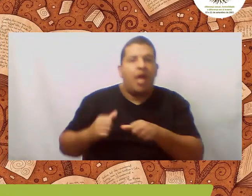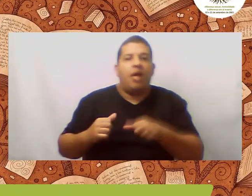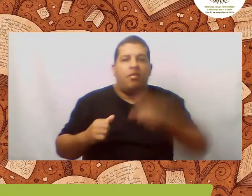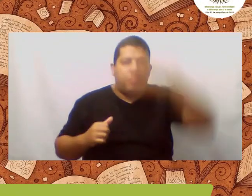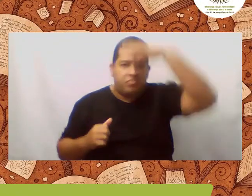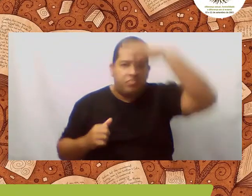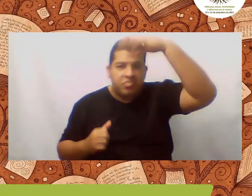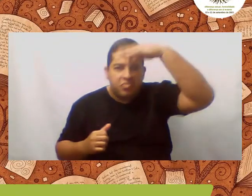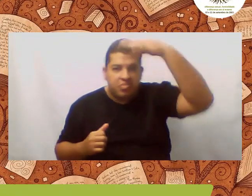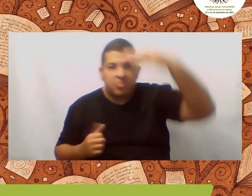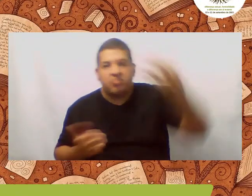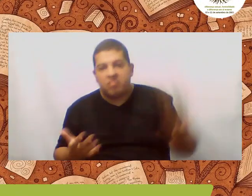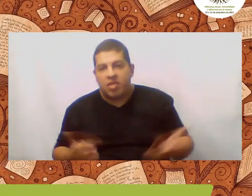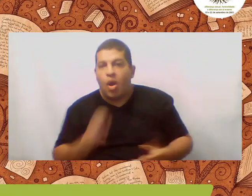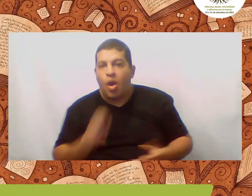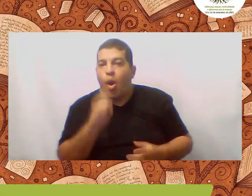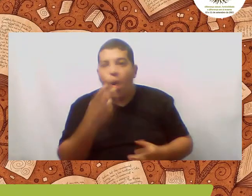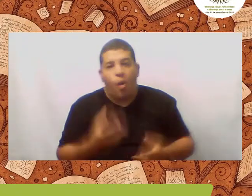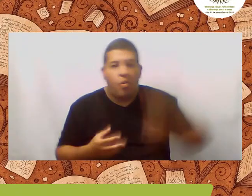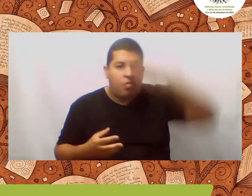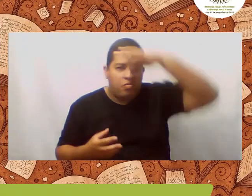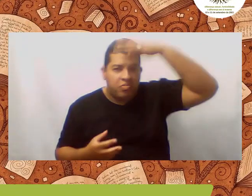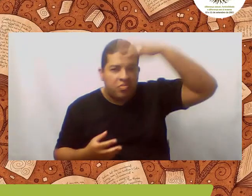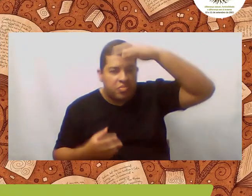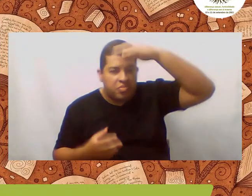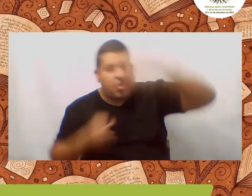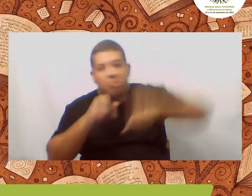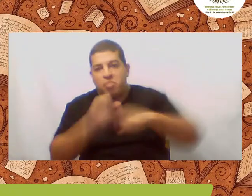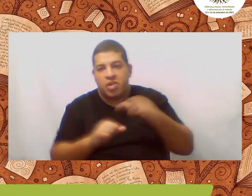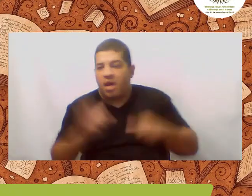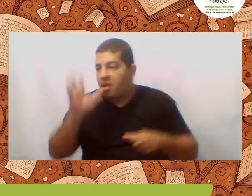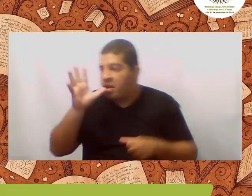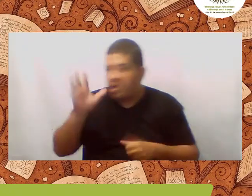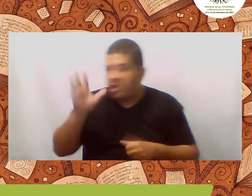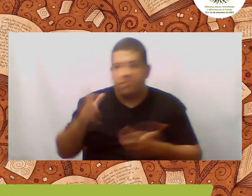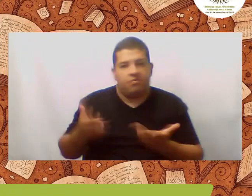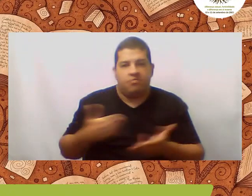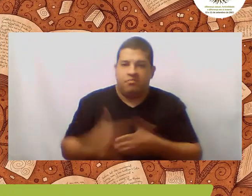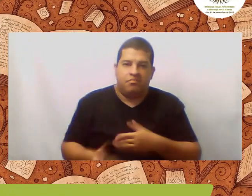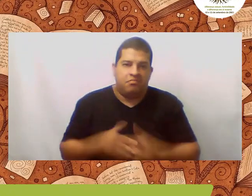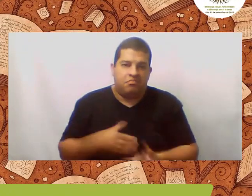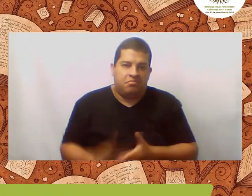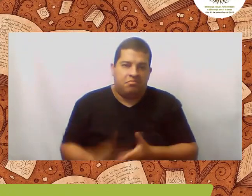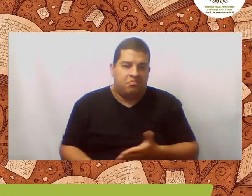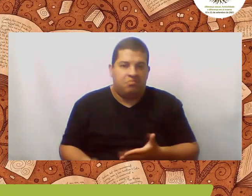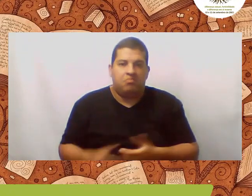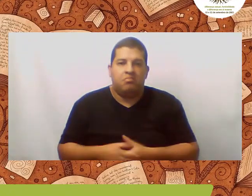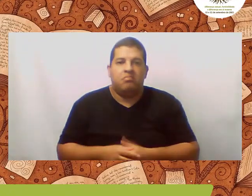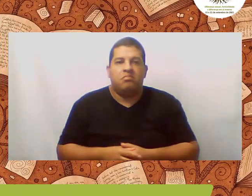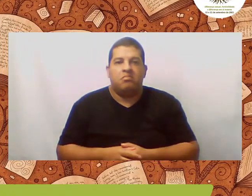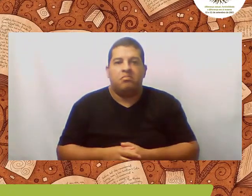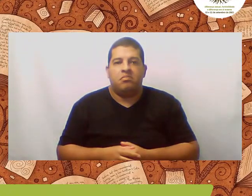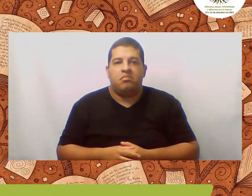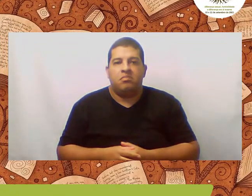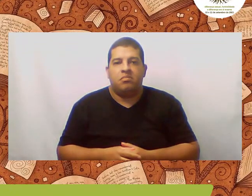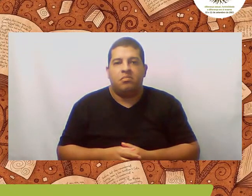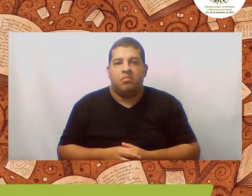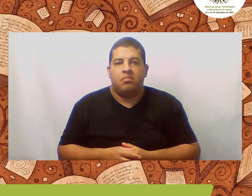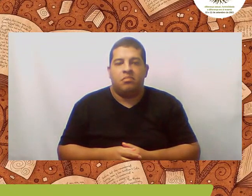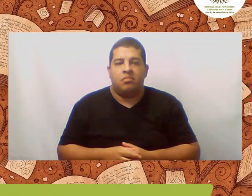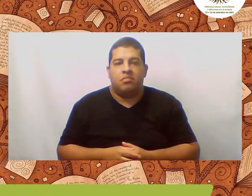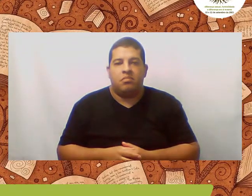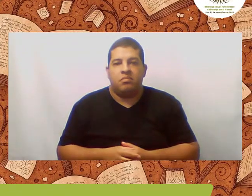de mudarem da sua condição de gênero. Este discurso também é um discurso que veio